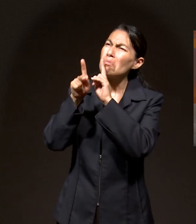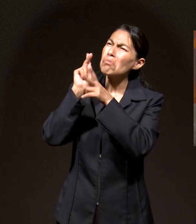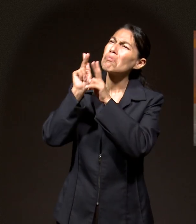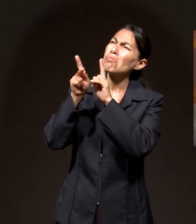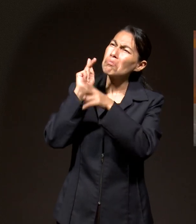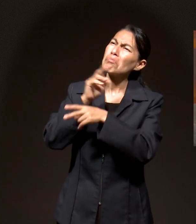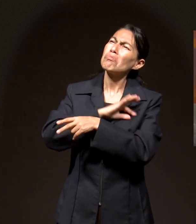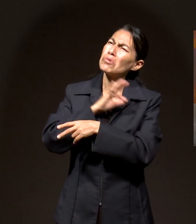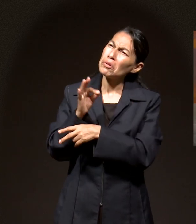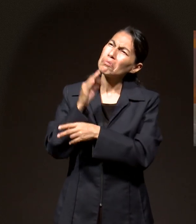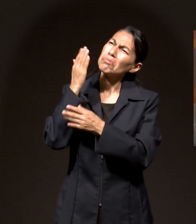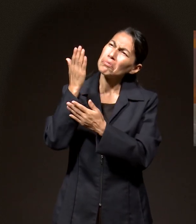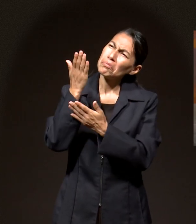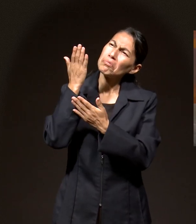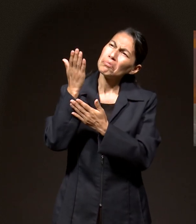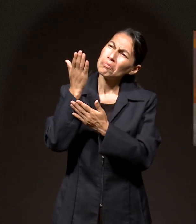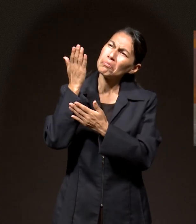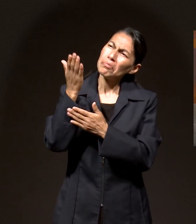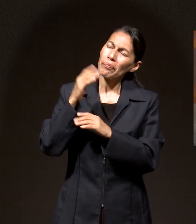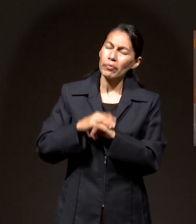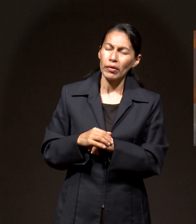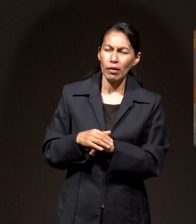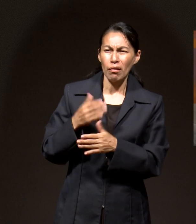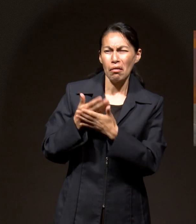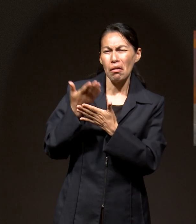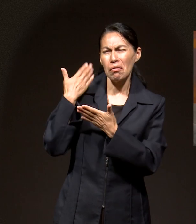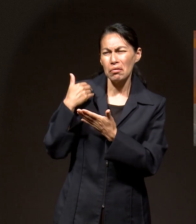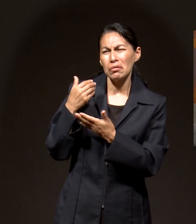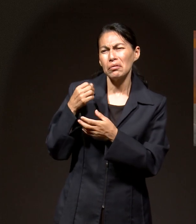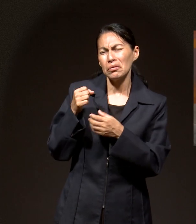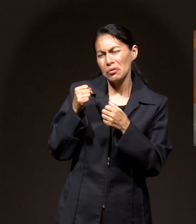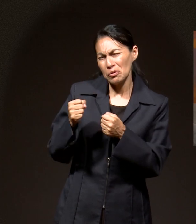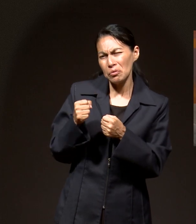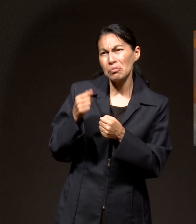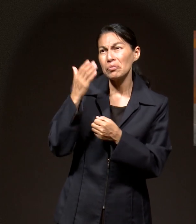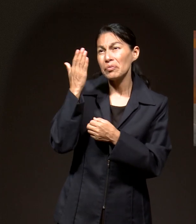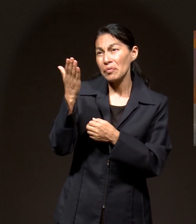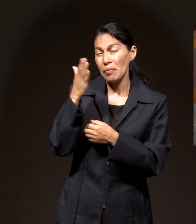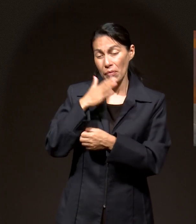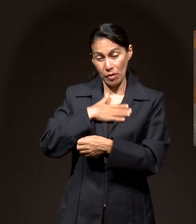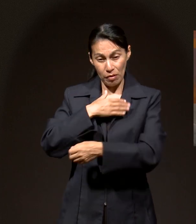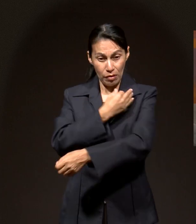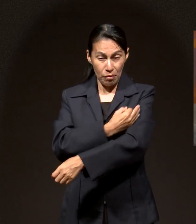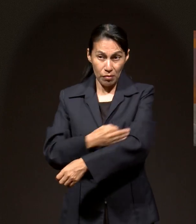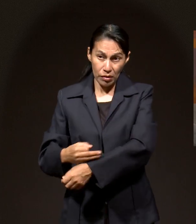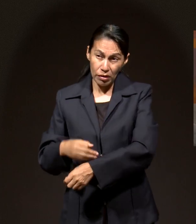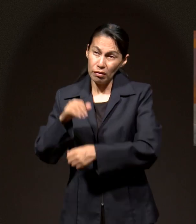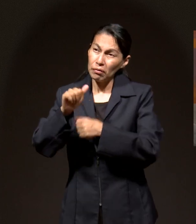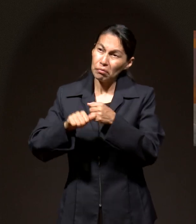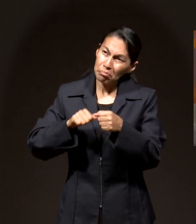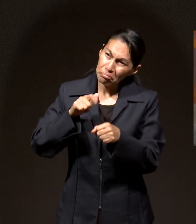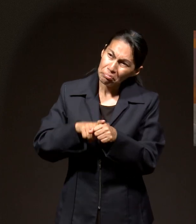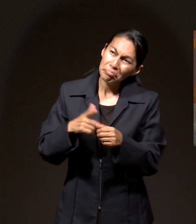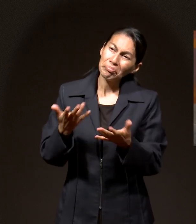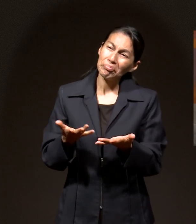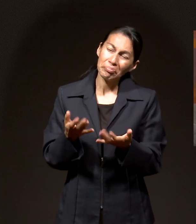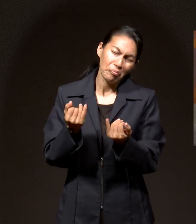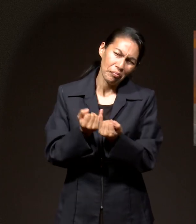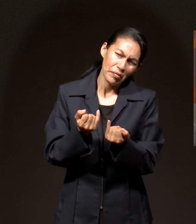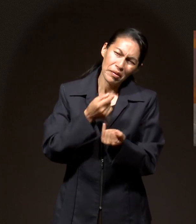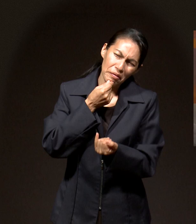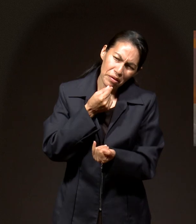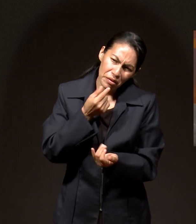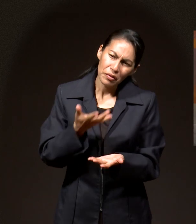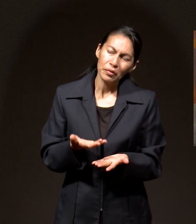quieras, pídele lo que quieras. Y en aquel momento seguramente le pedía por mi familia, por la mascota, ¿no? Por ese tipo de cosas que los